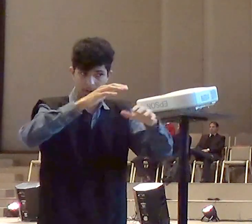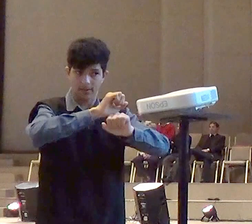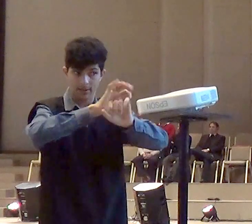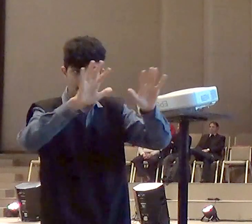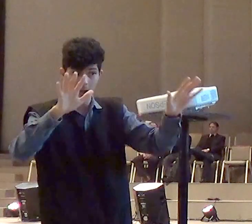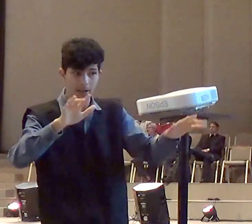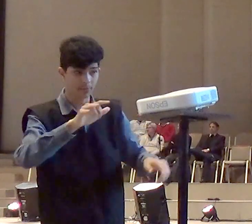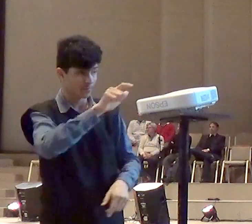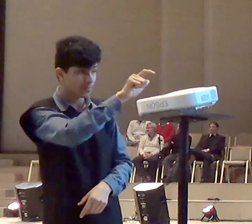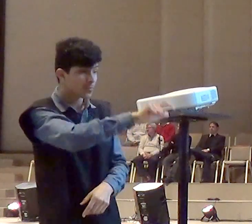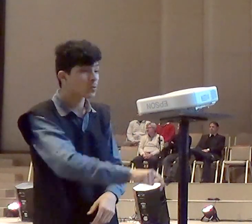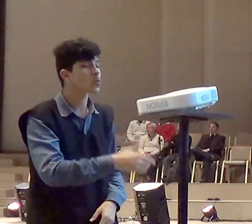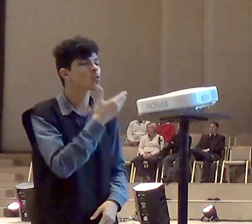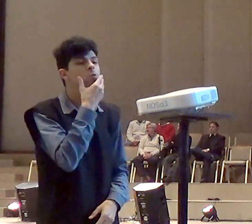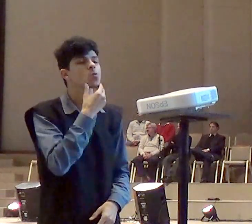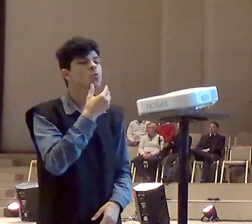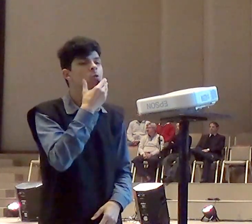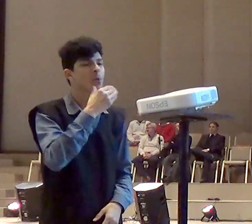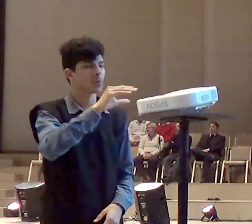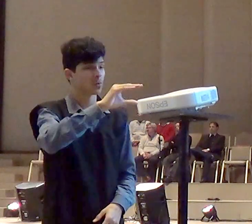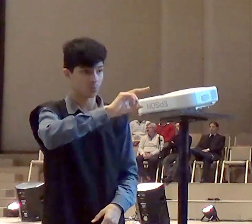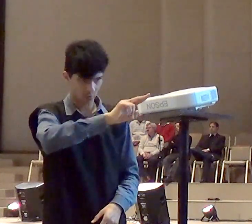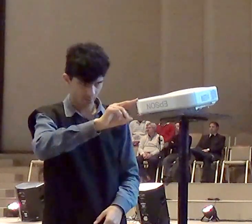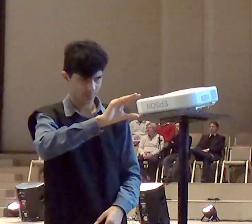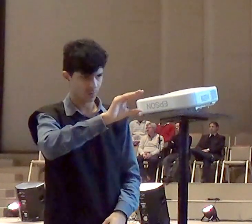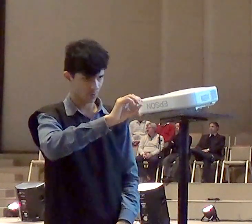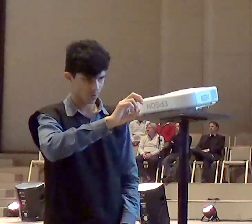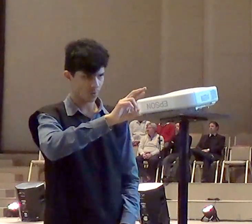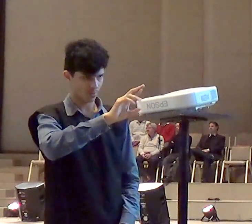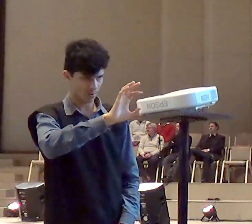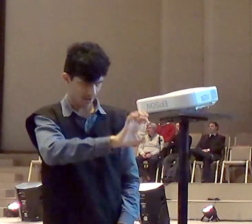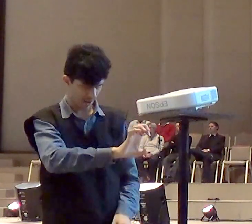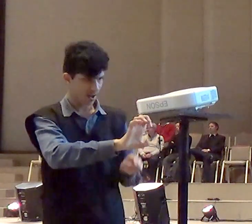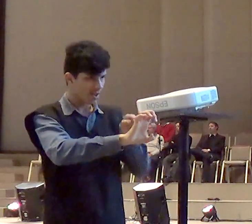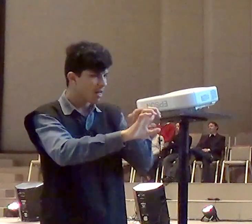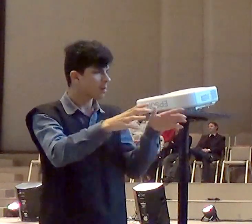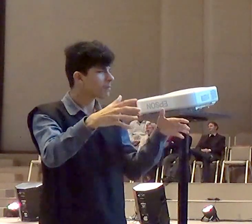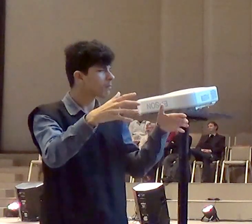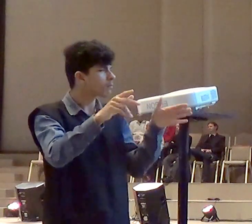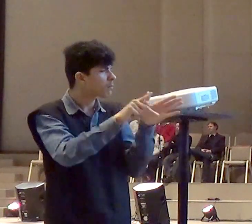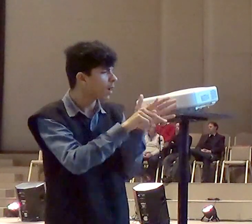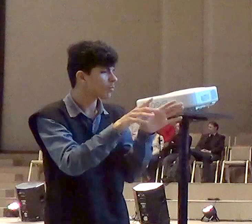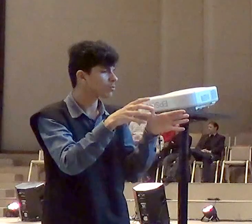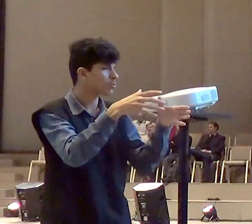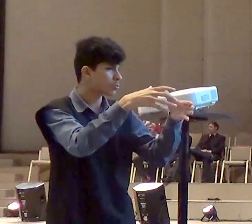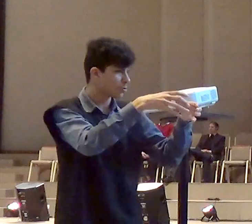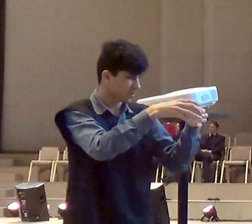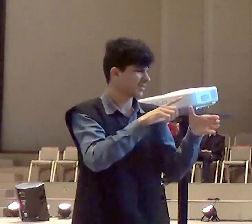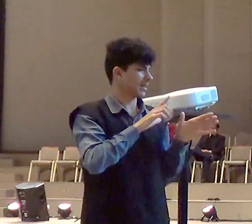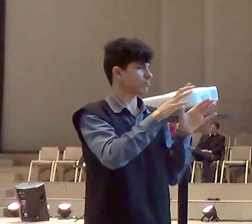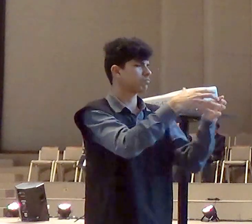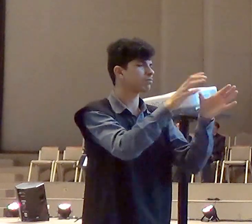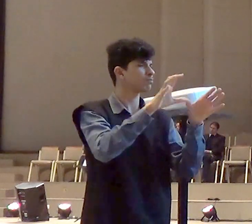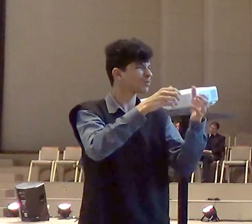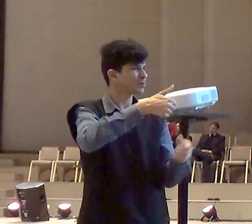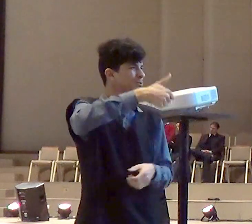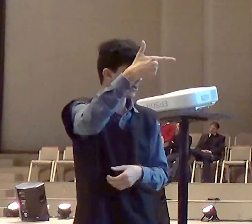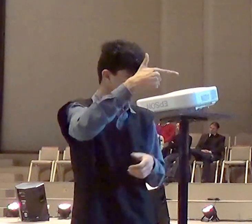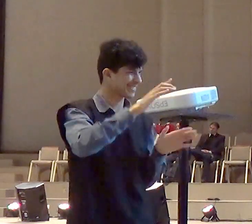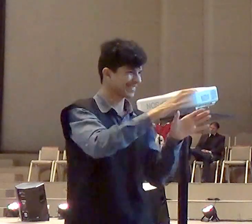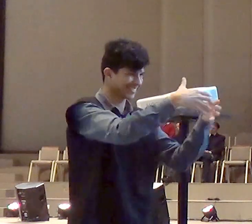Era Um Levita e era provavelmente um dos grandes líderes dos